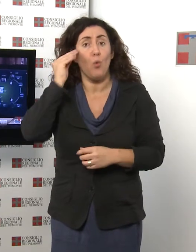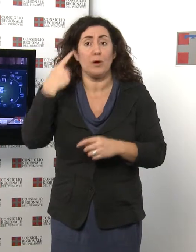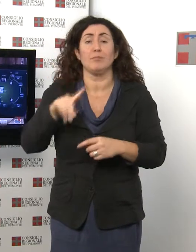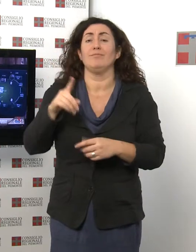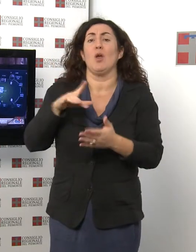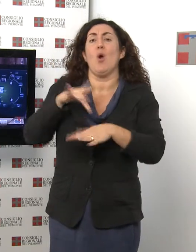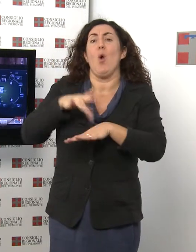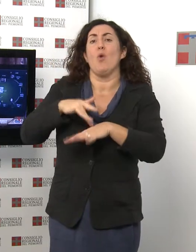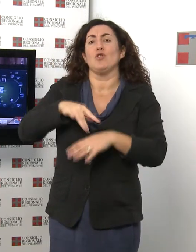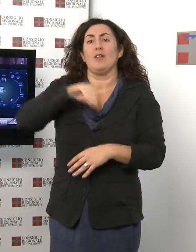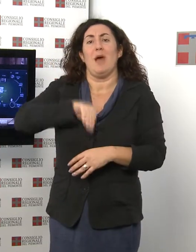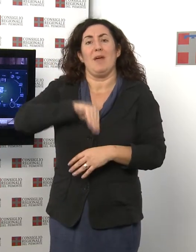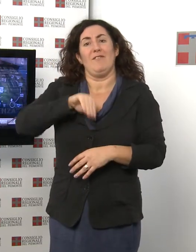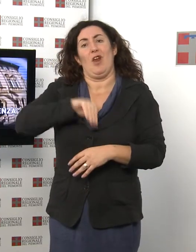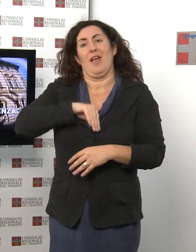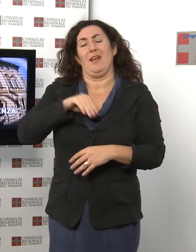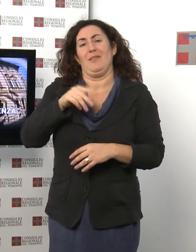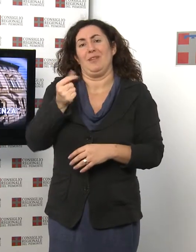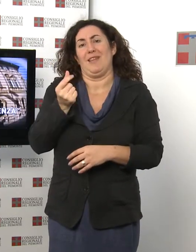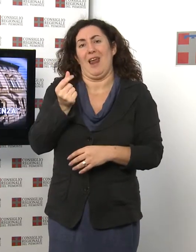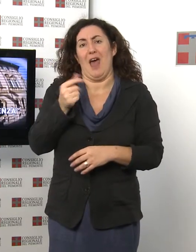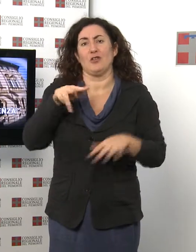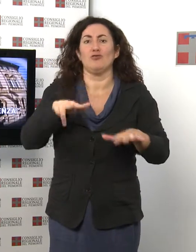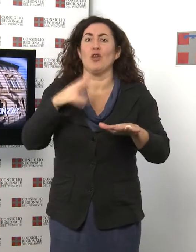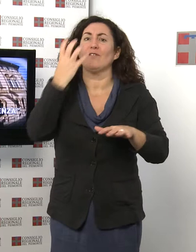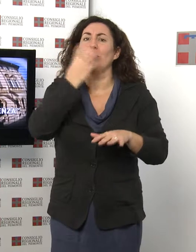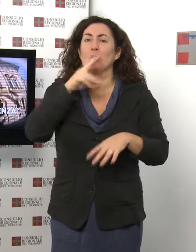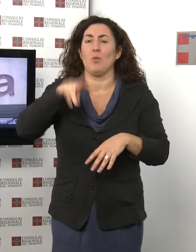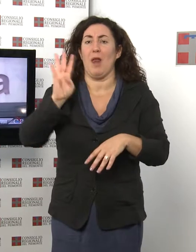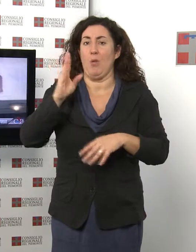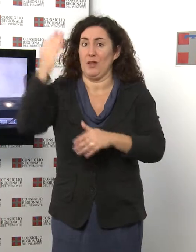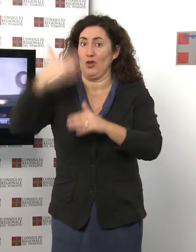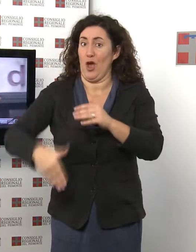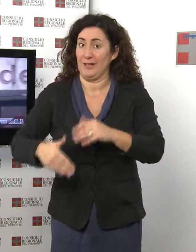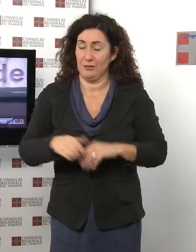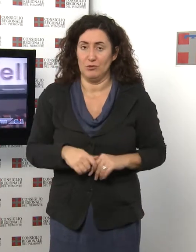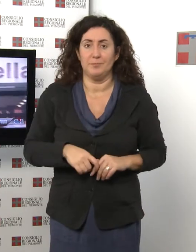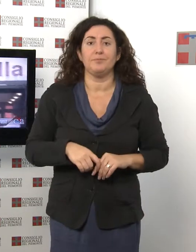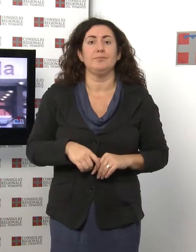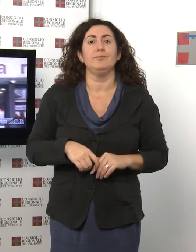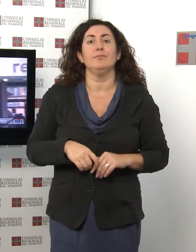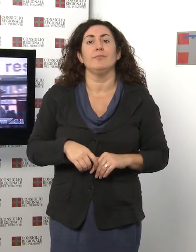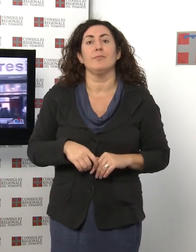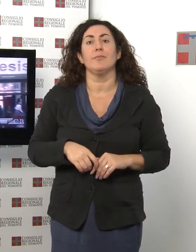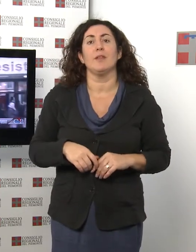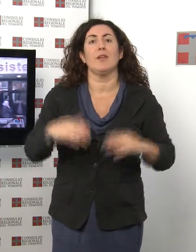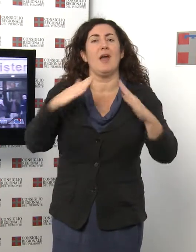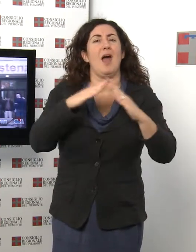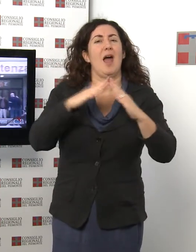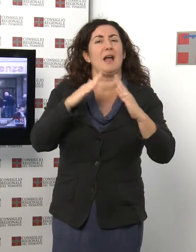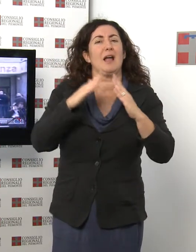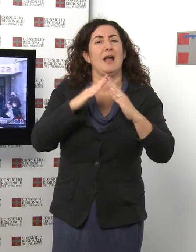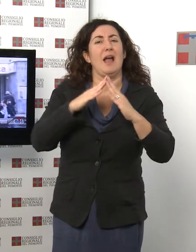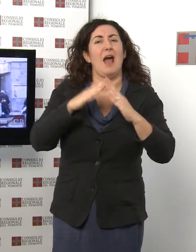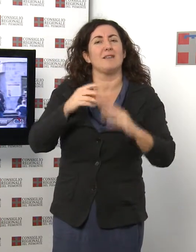scadenza 18 febbraio 2014 meridionali e resistenza presso la Casa Della Resistenza di Fondotoce Verbania è